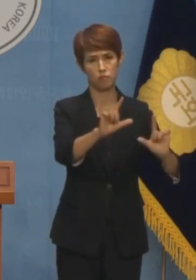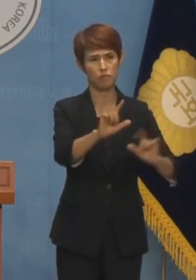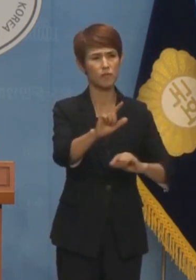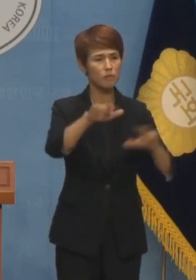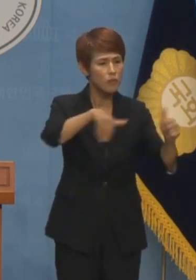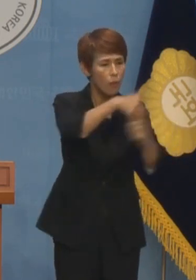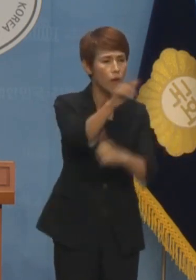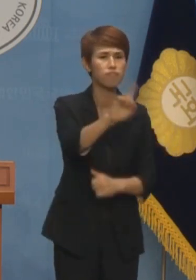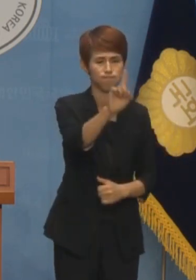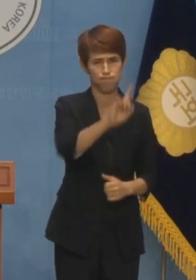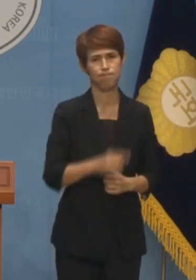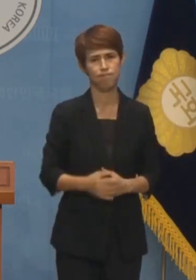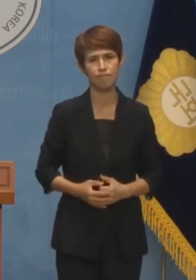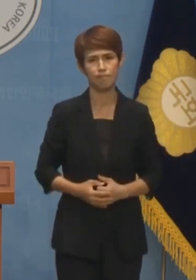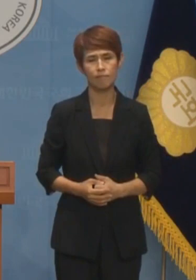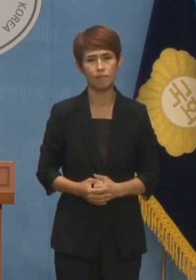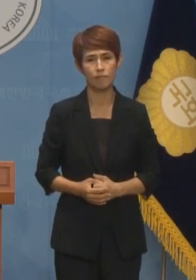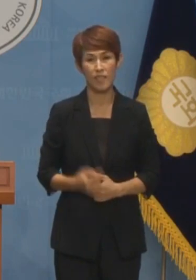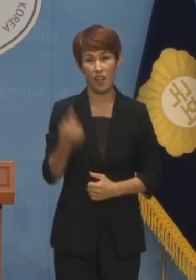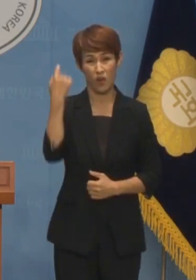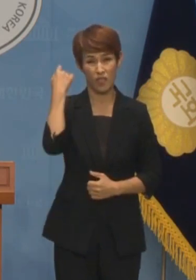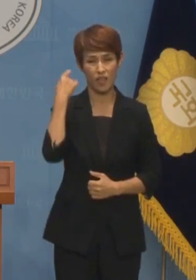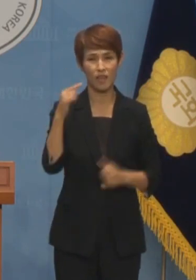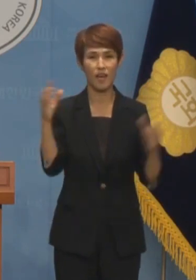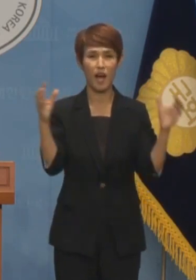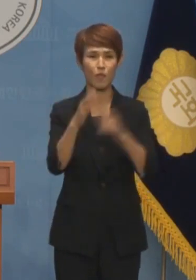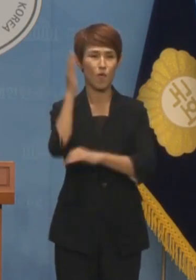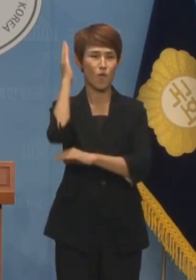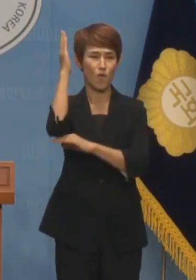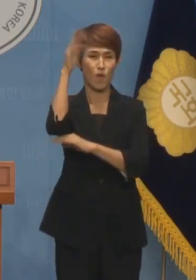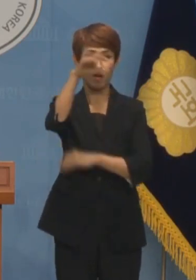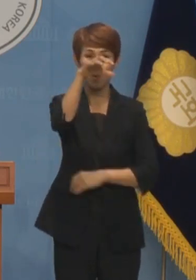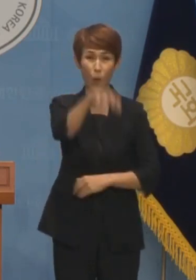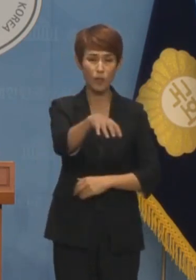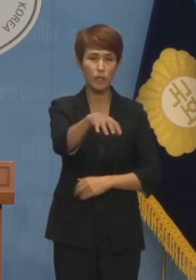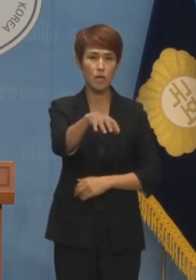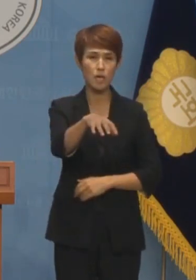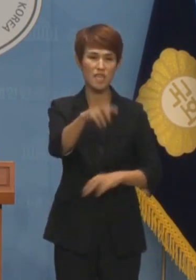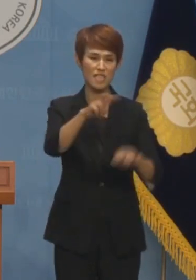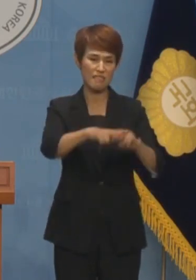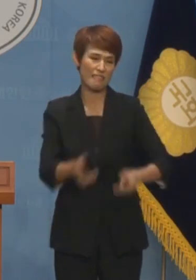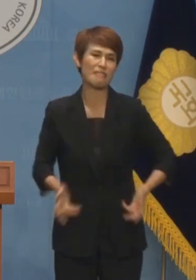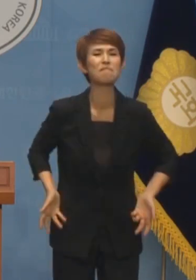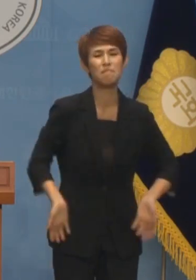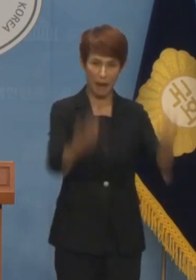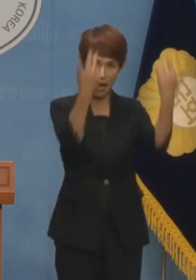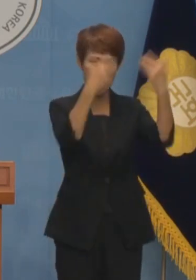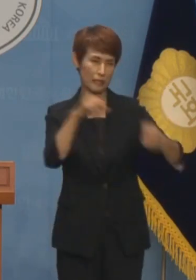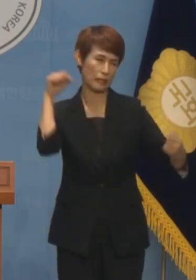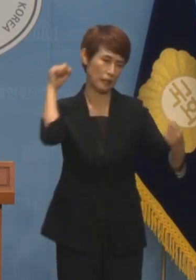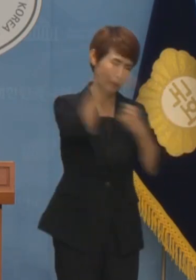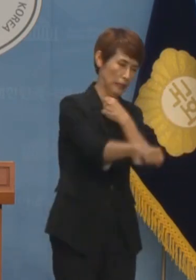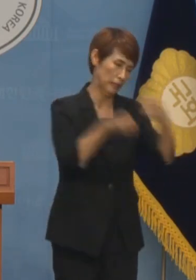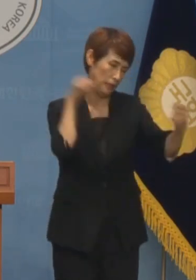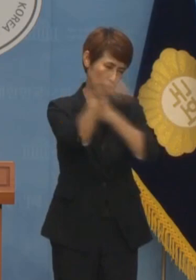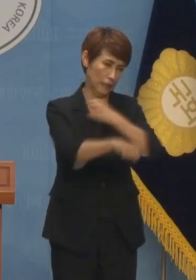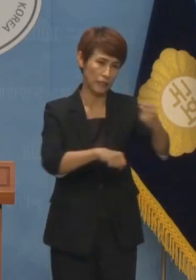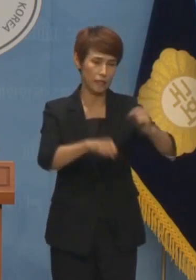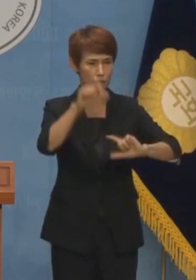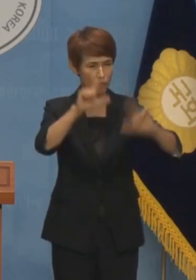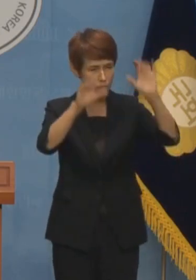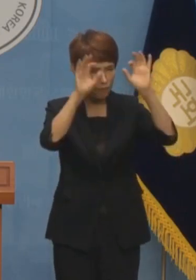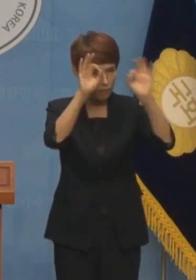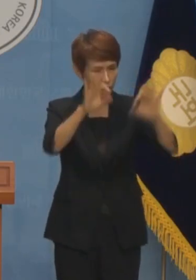어떻습니까? 어제 합동 유세장에서 의자가 날아다니고 서로 치고받고 하는 장면을